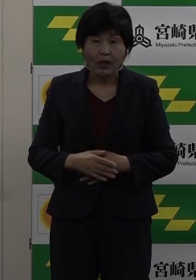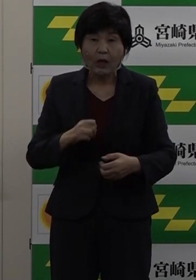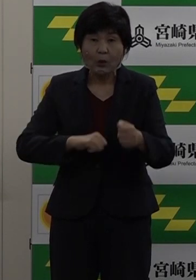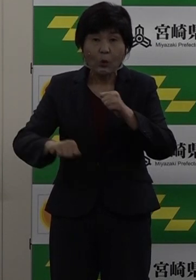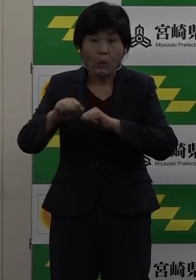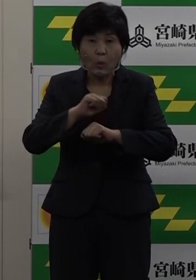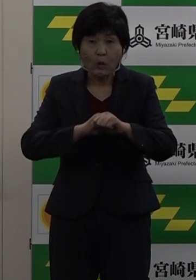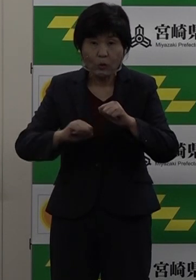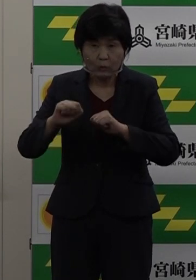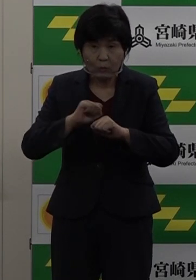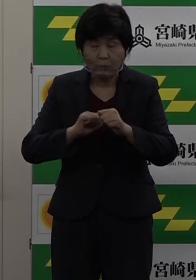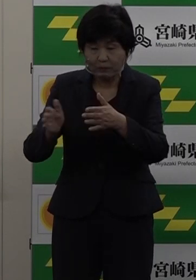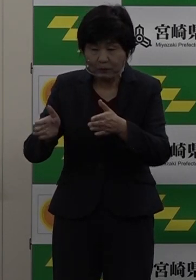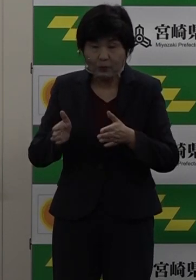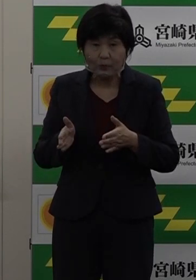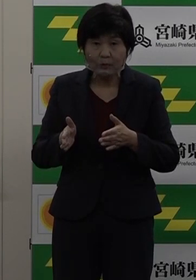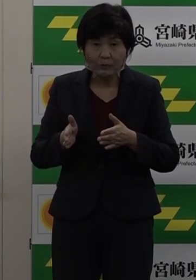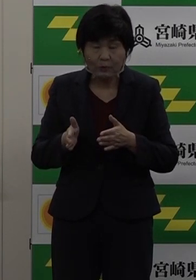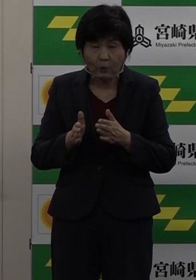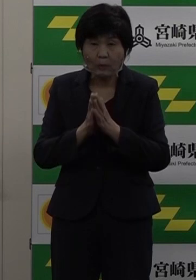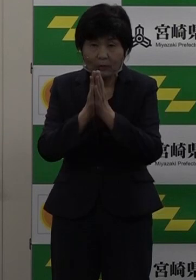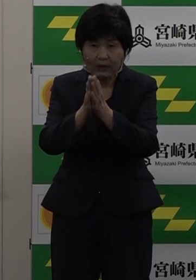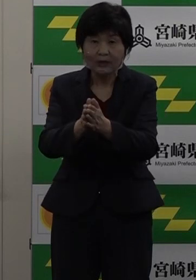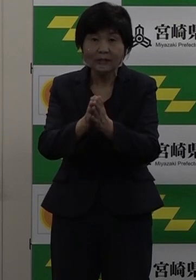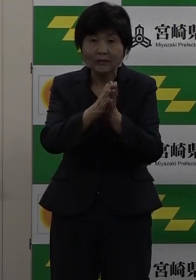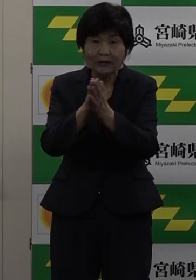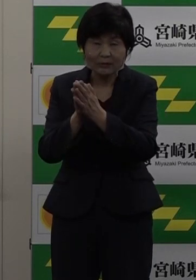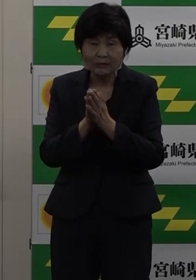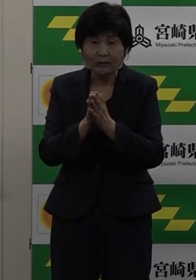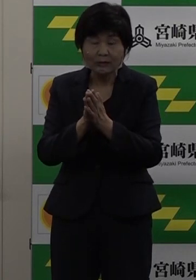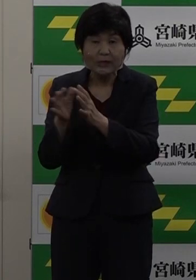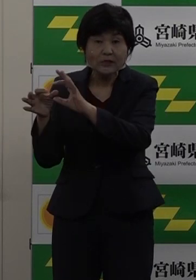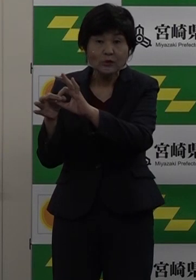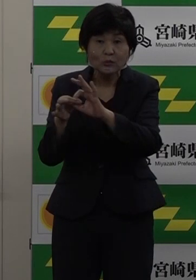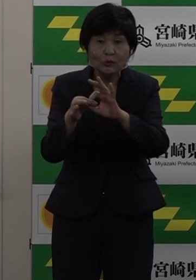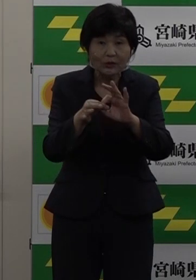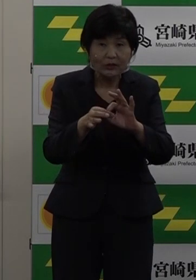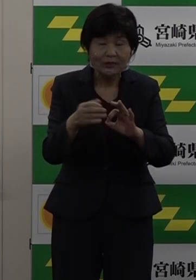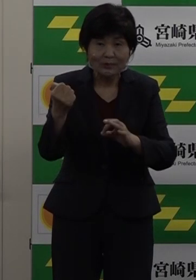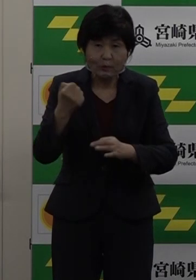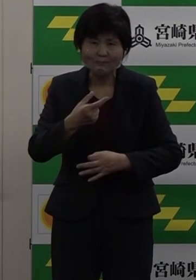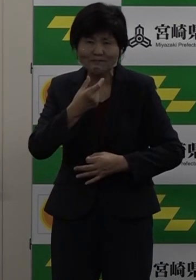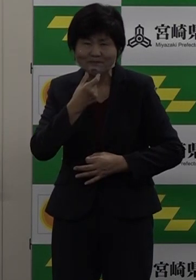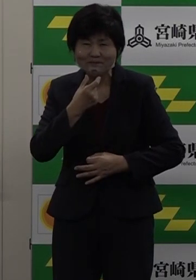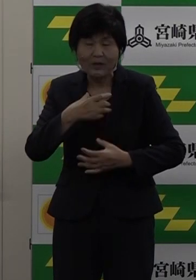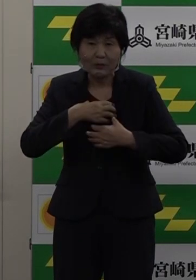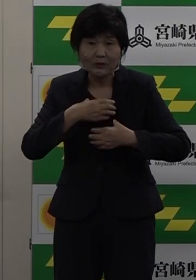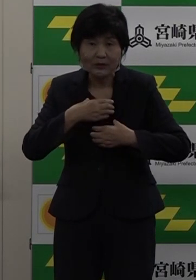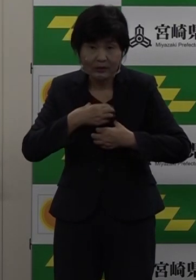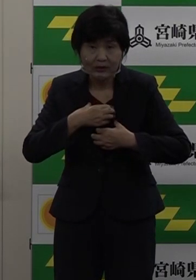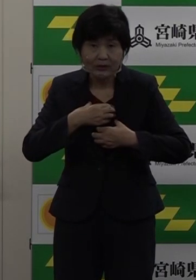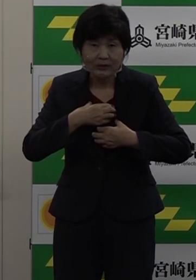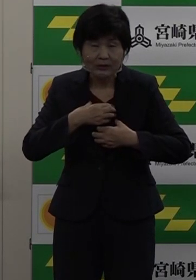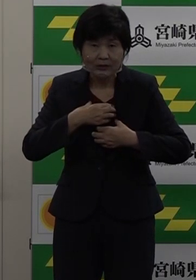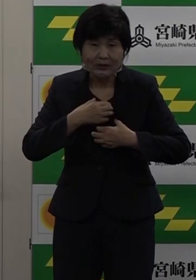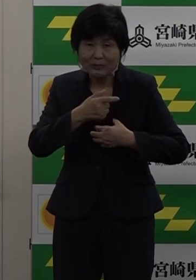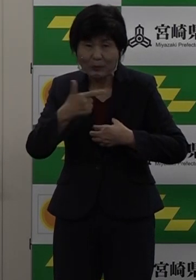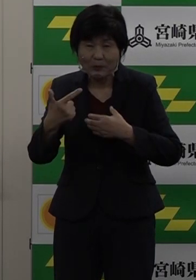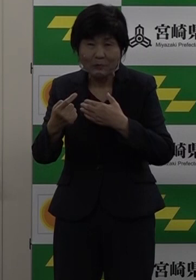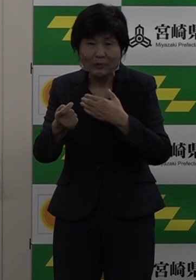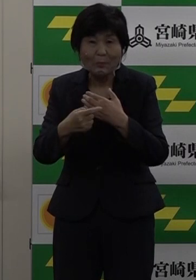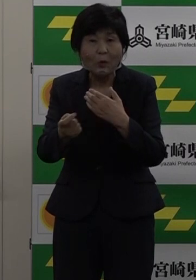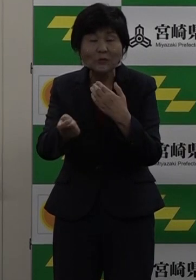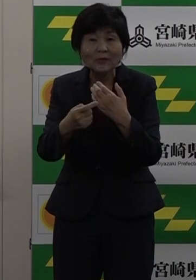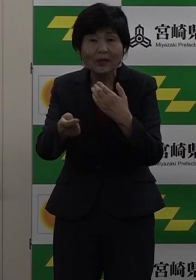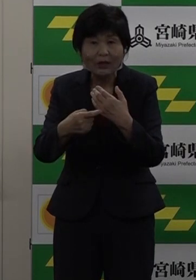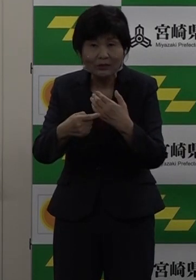要請であります。引き続き強い警戒を持って感染拡大の急所であります会食についての人数制